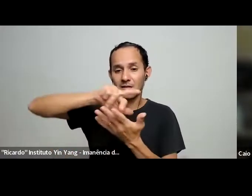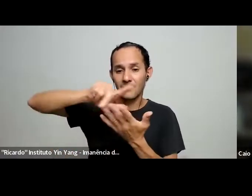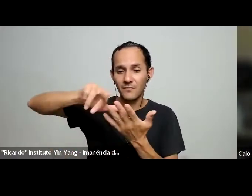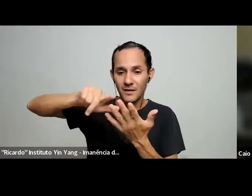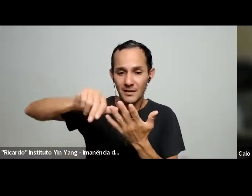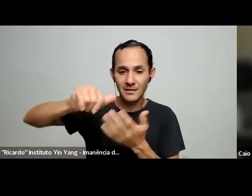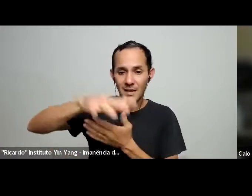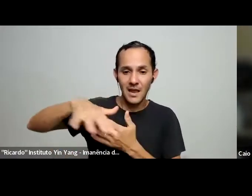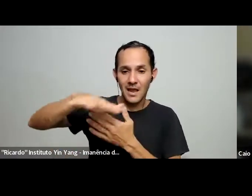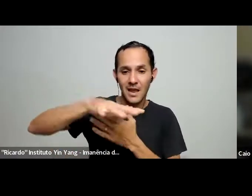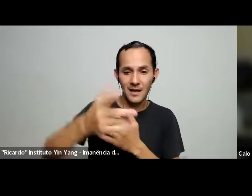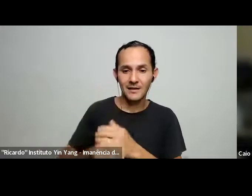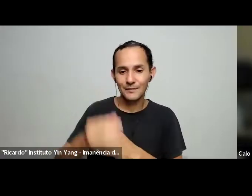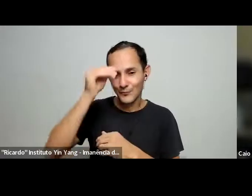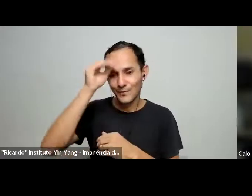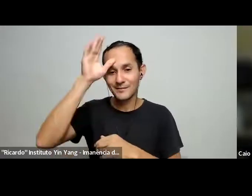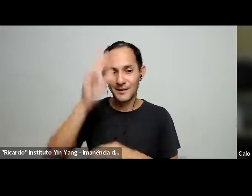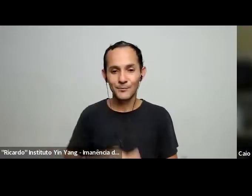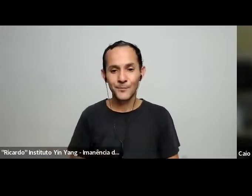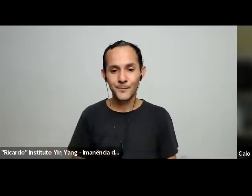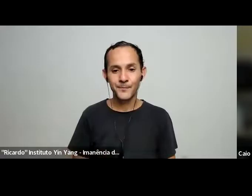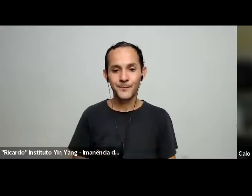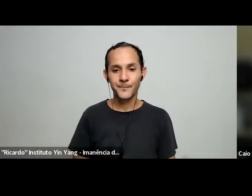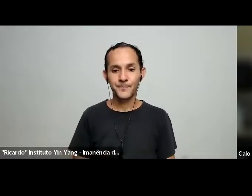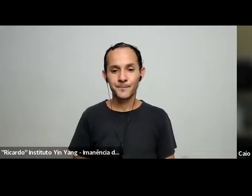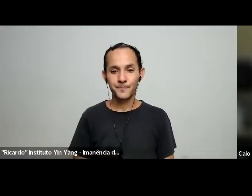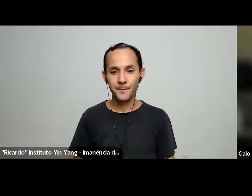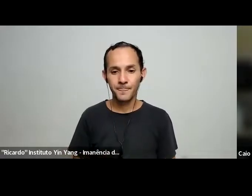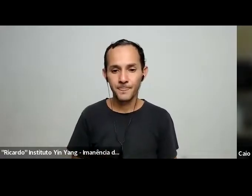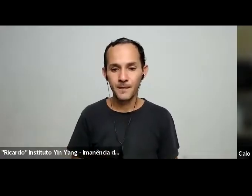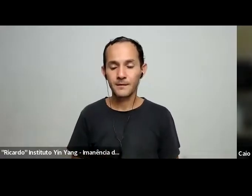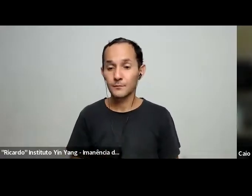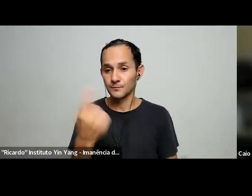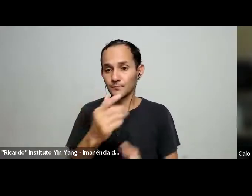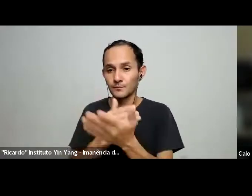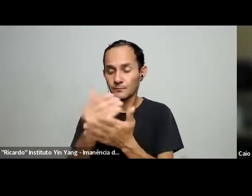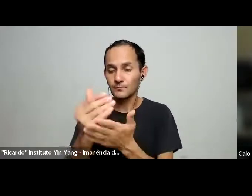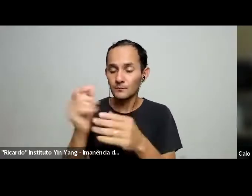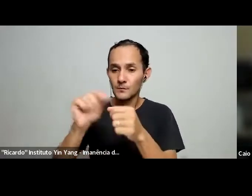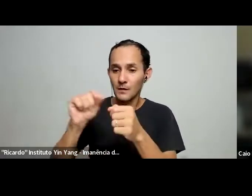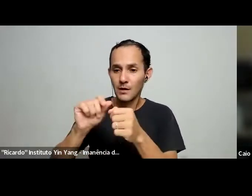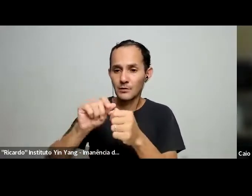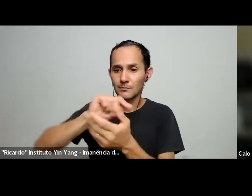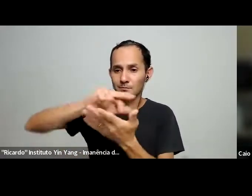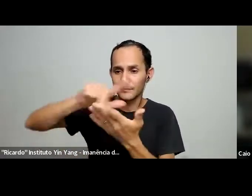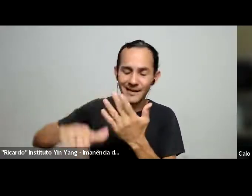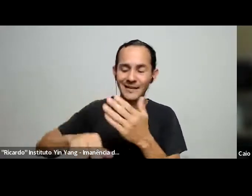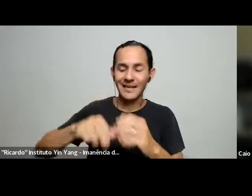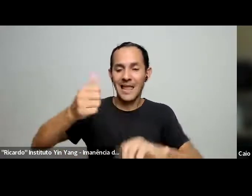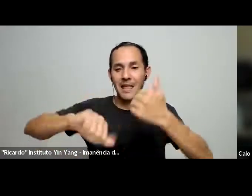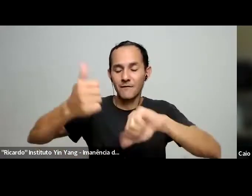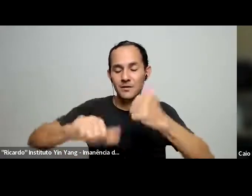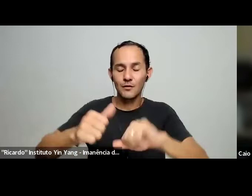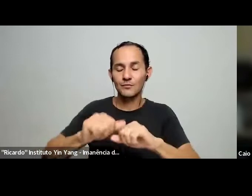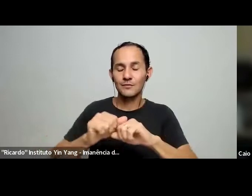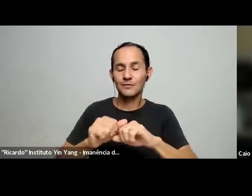campos diferentes do conhecimento. A gente começou a produzir muitas revisões sistemáticas da